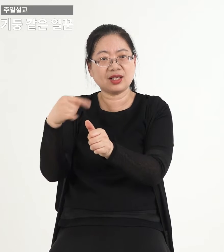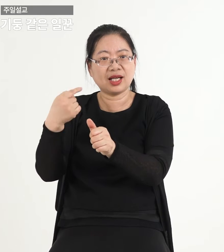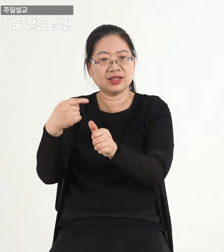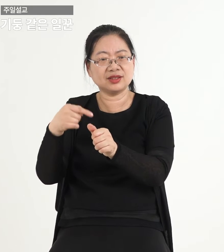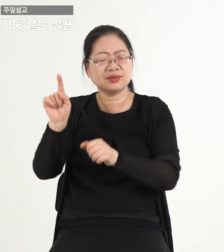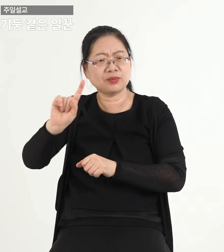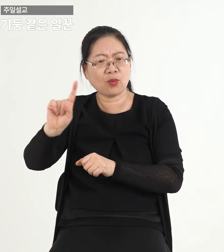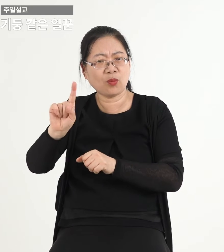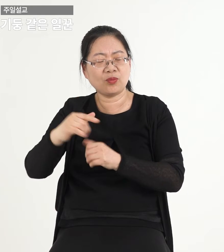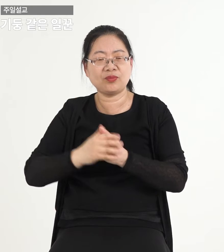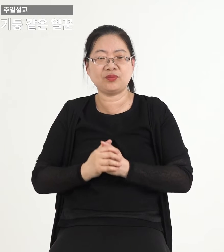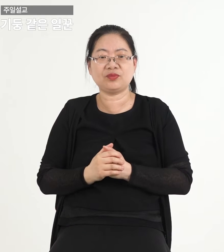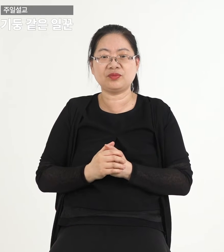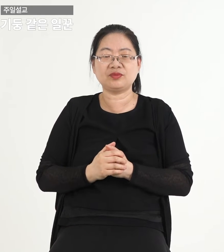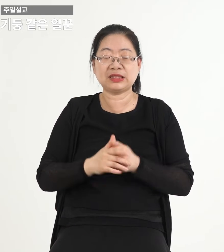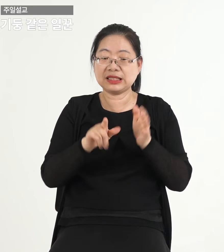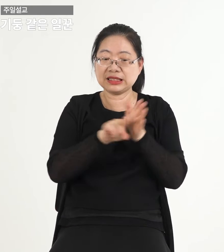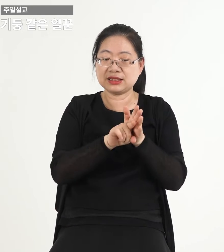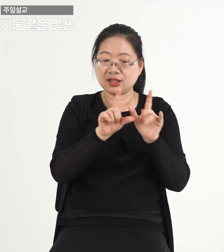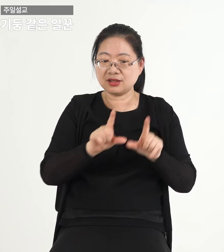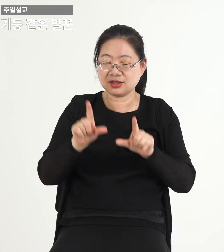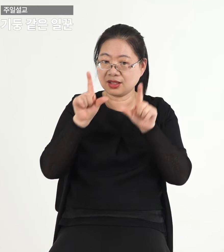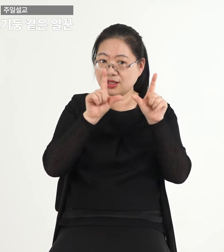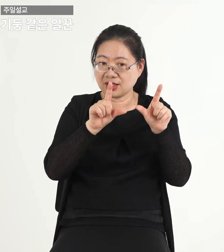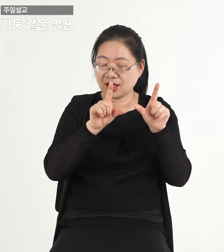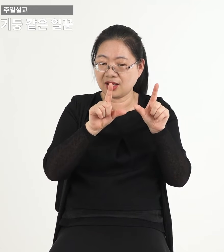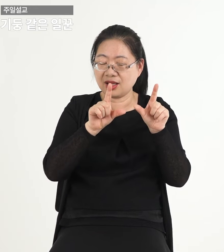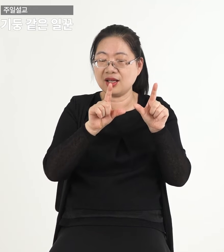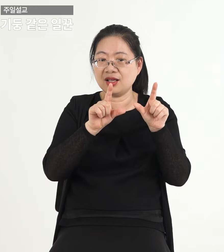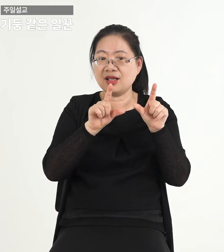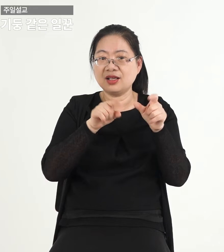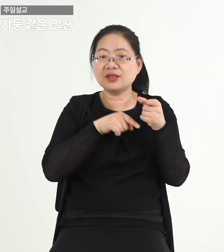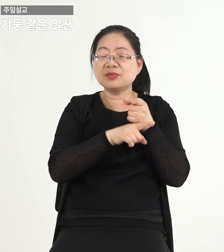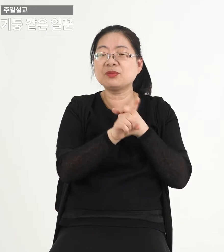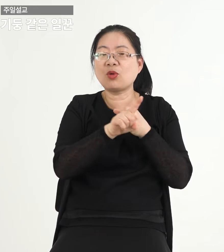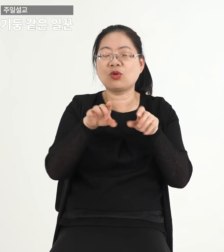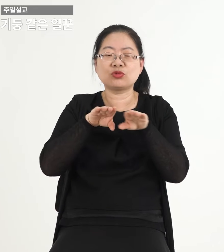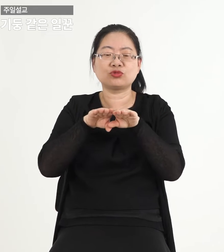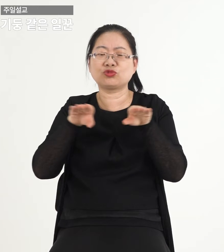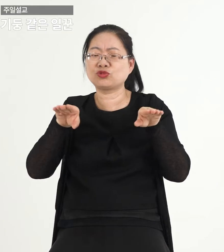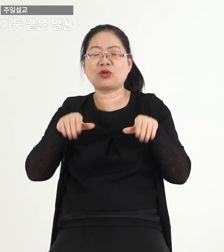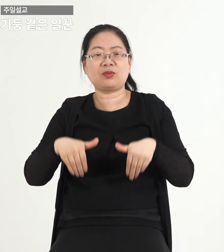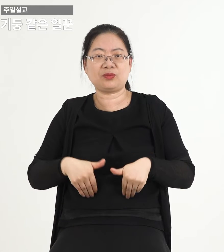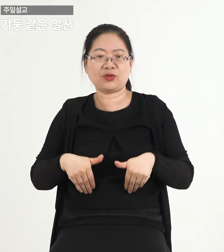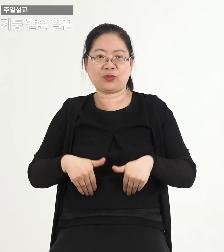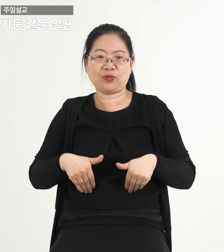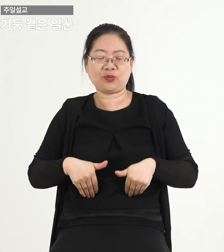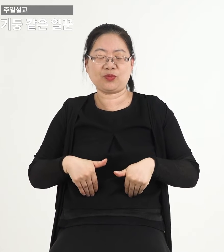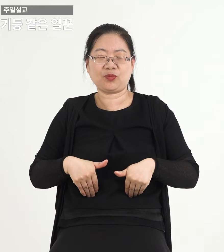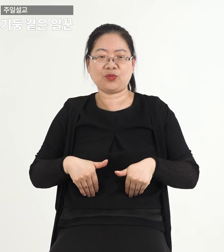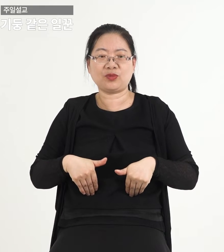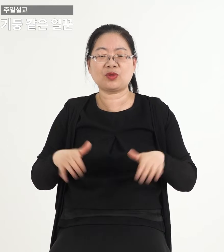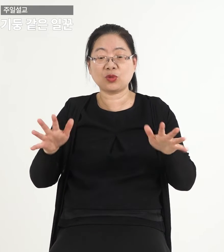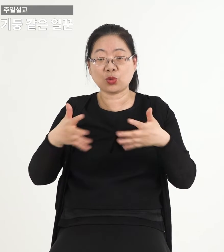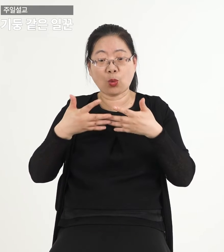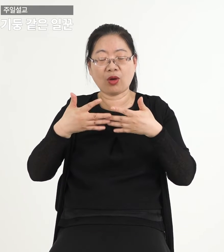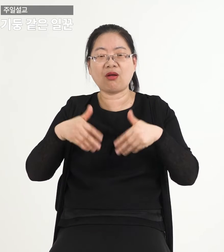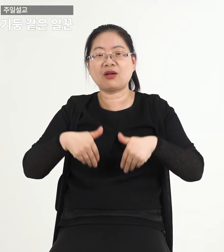가르침이 있어요. 신앙생활이라는 것은 균형이 있어야 된다. 밸런스가